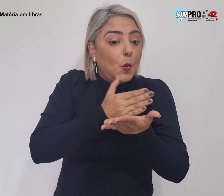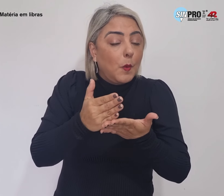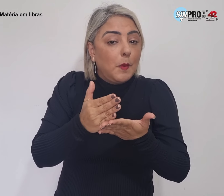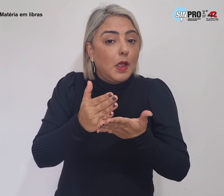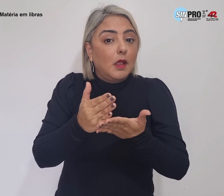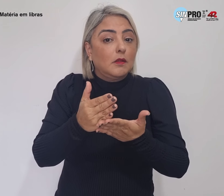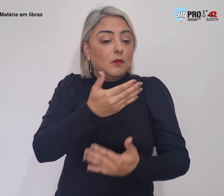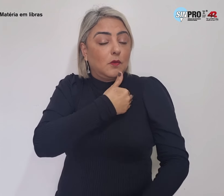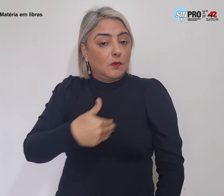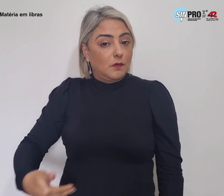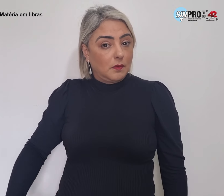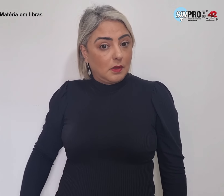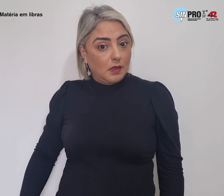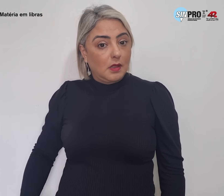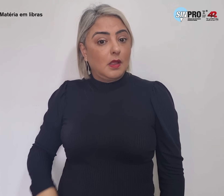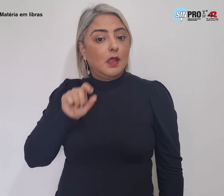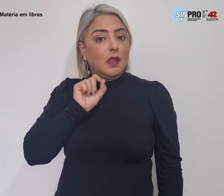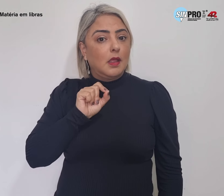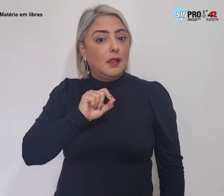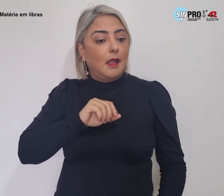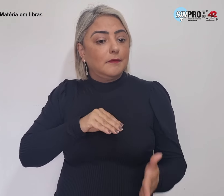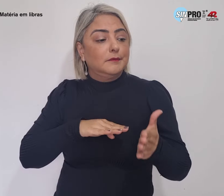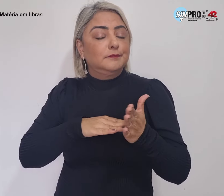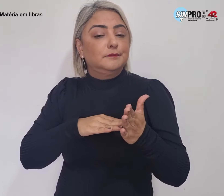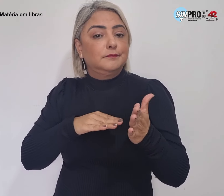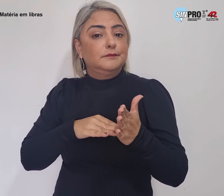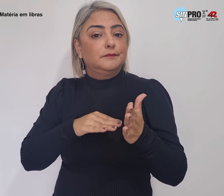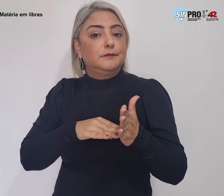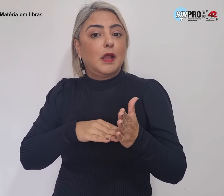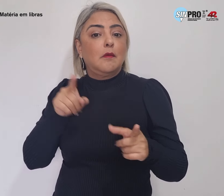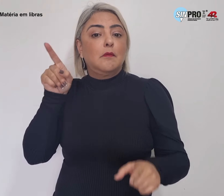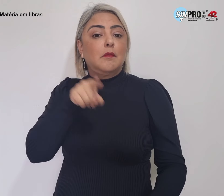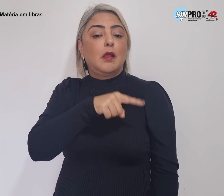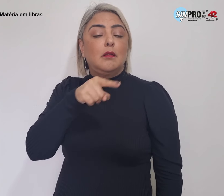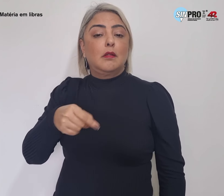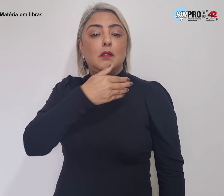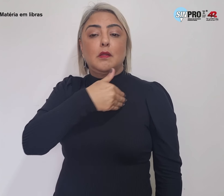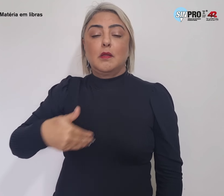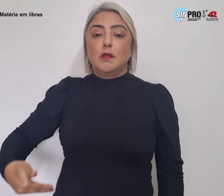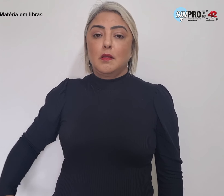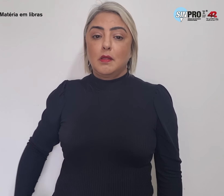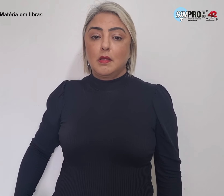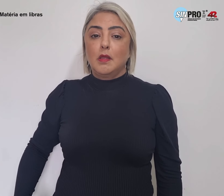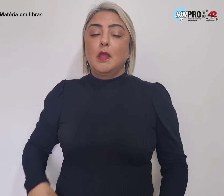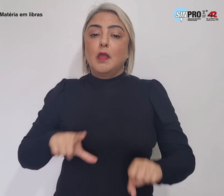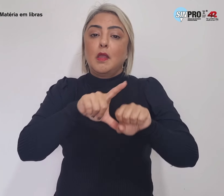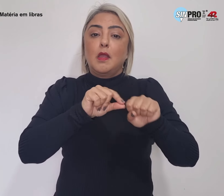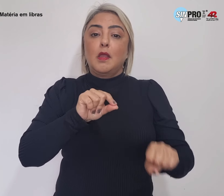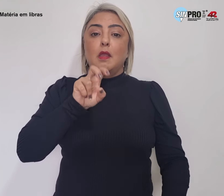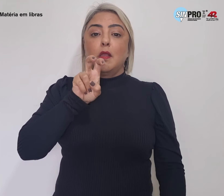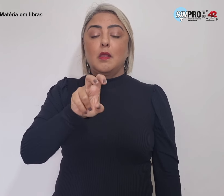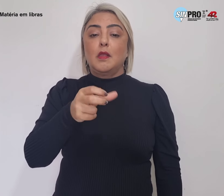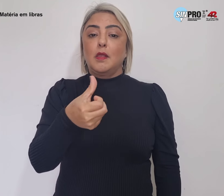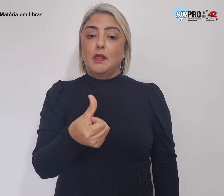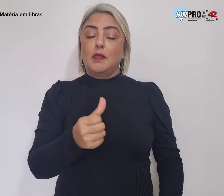impedida pelo veto do governador ao artigo 56 da Lei de Diretrizes Orçamentárias.